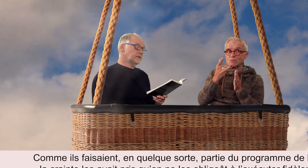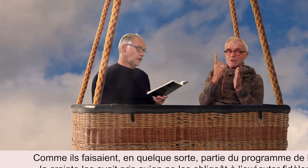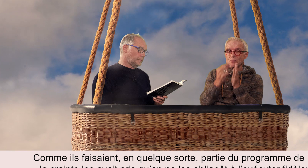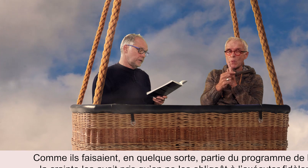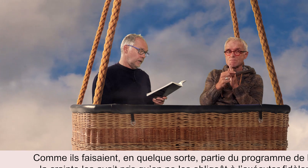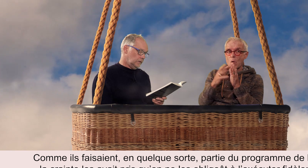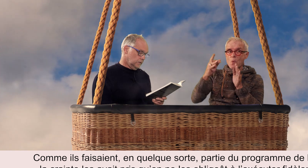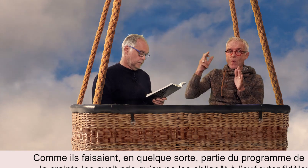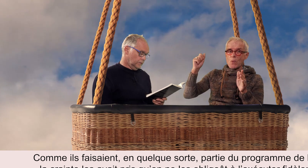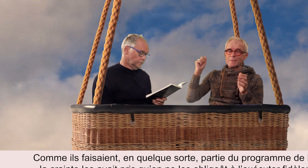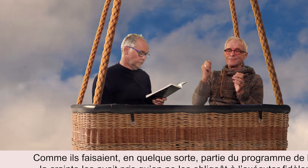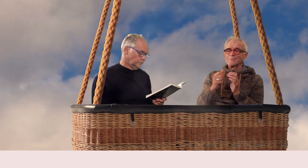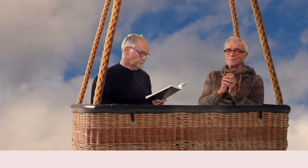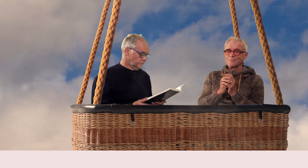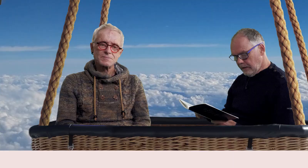à déquerpir.